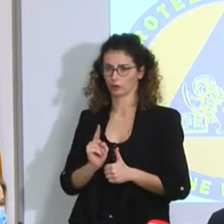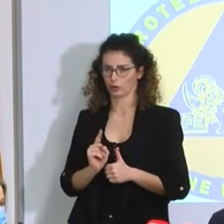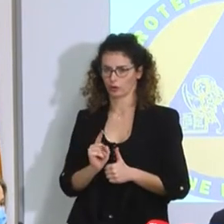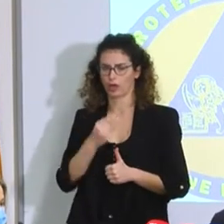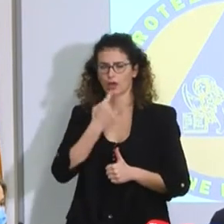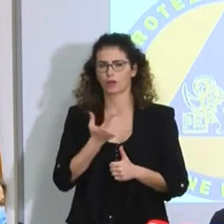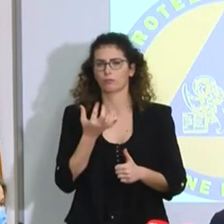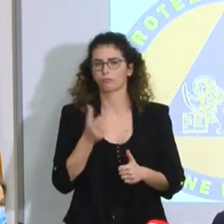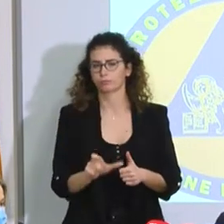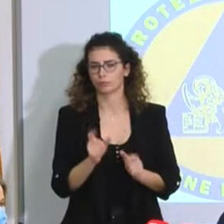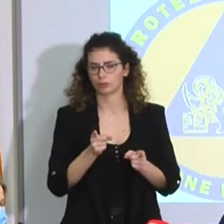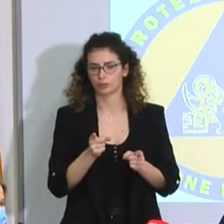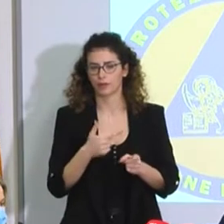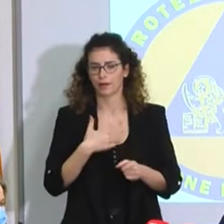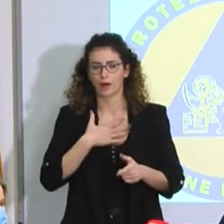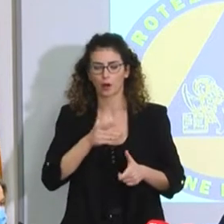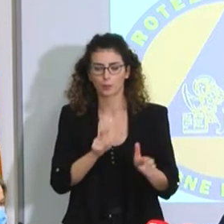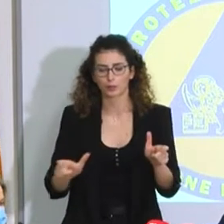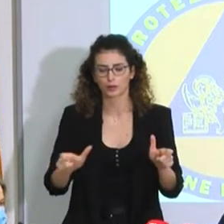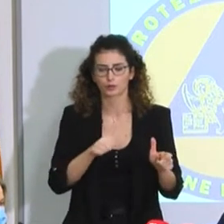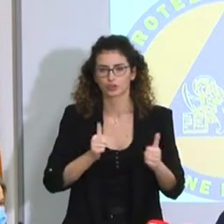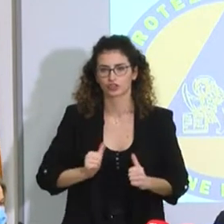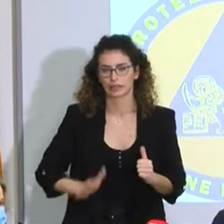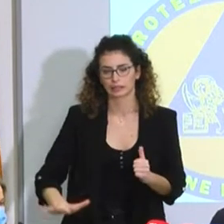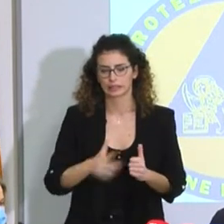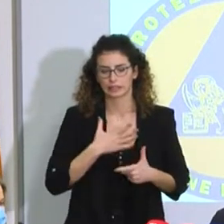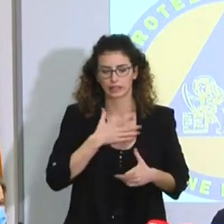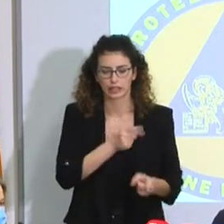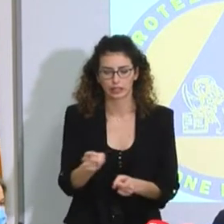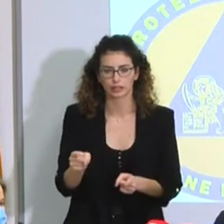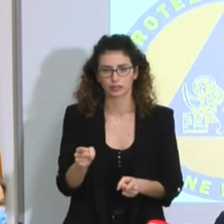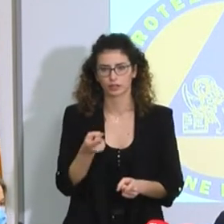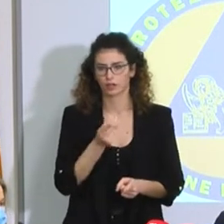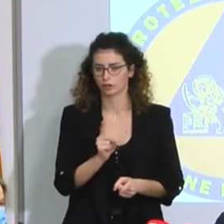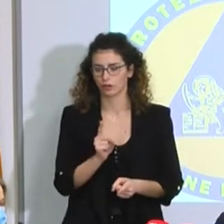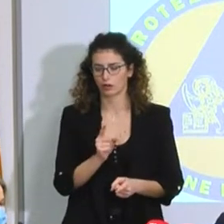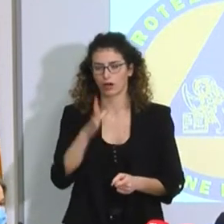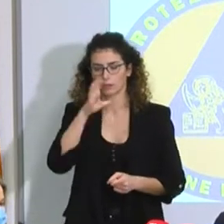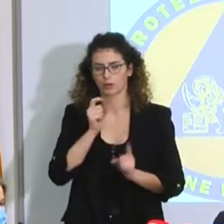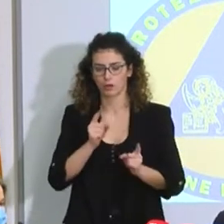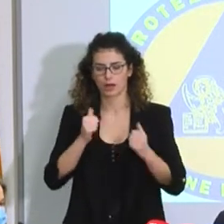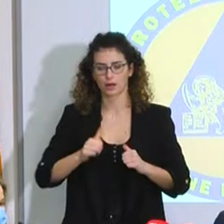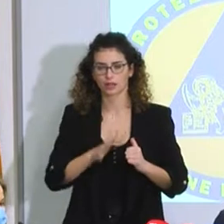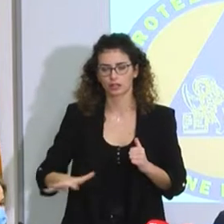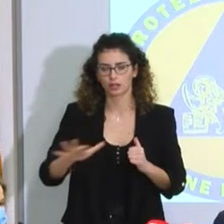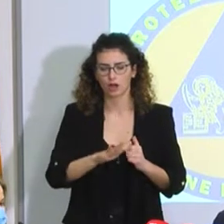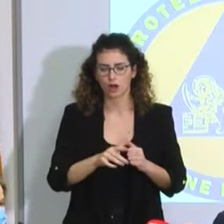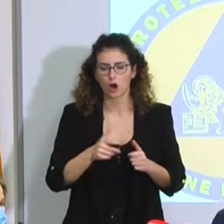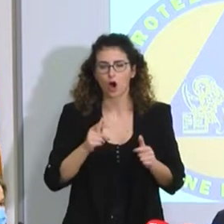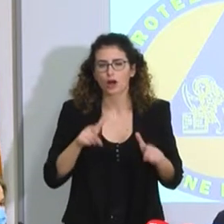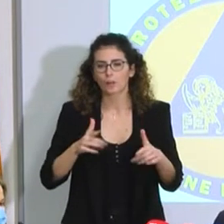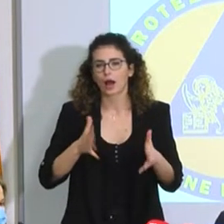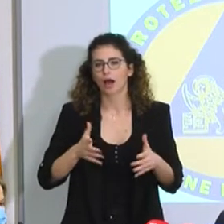accollare colpe ai cittadini dobbiamo capire i cittadini sono stremati da un anno di